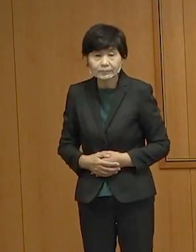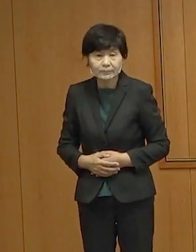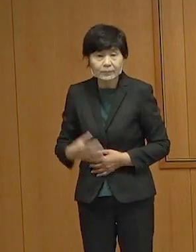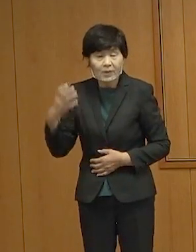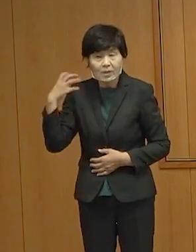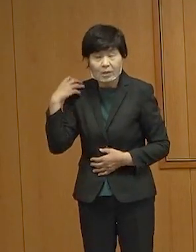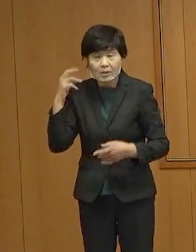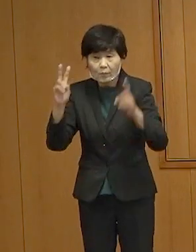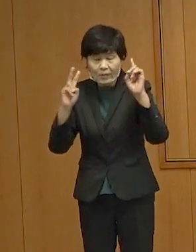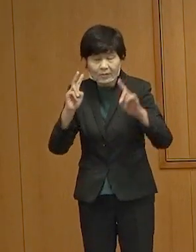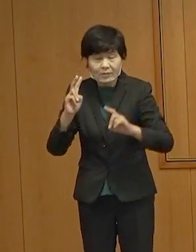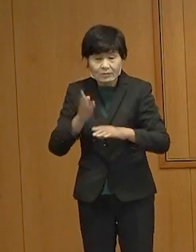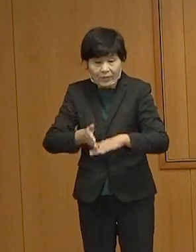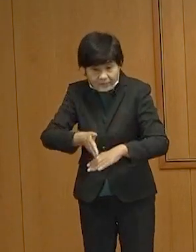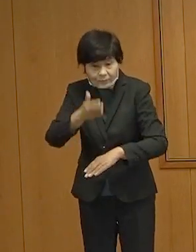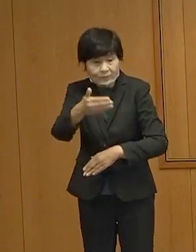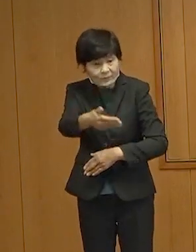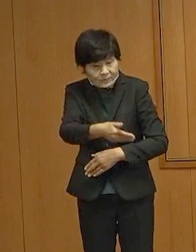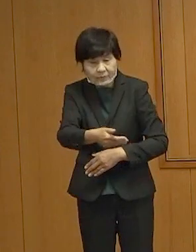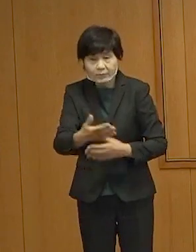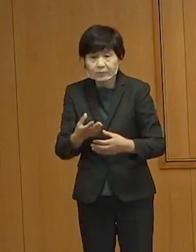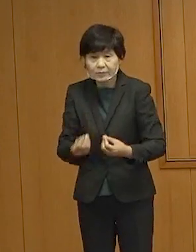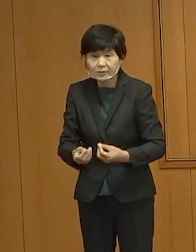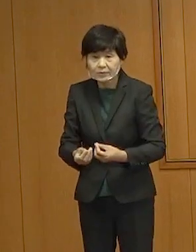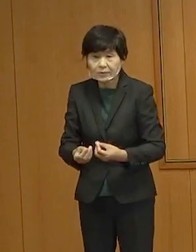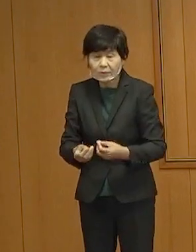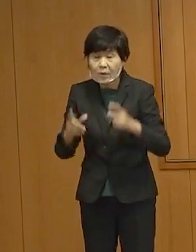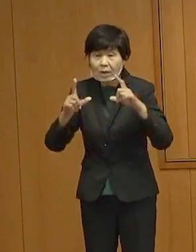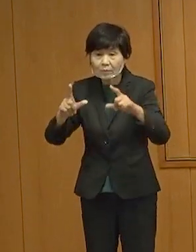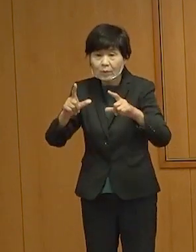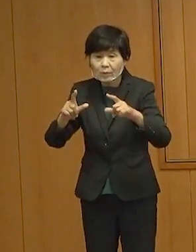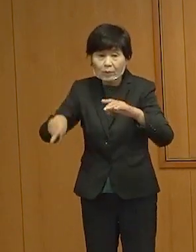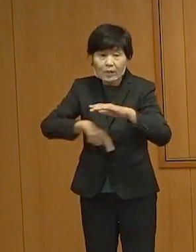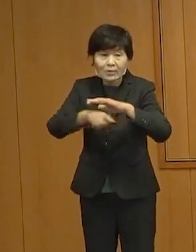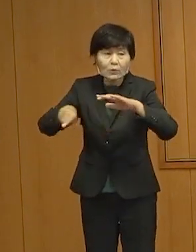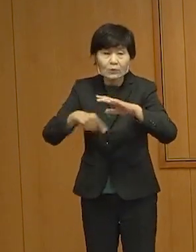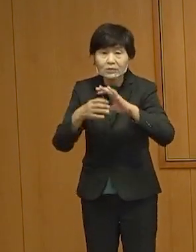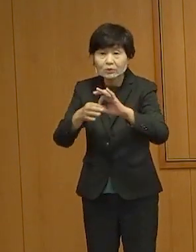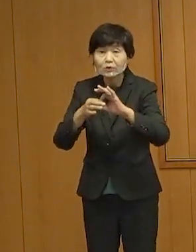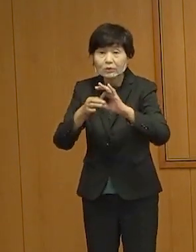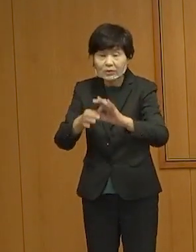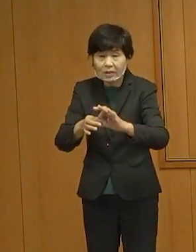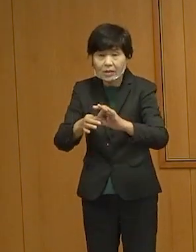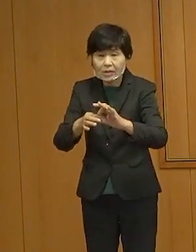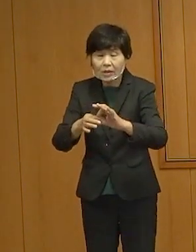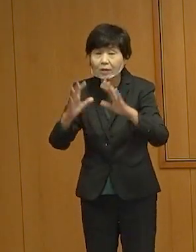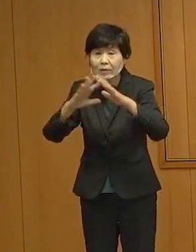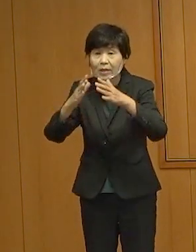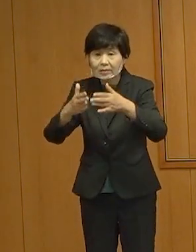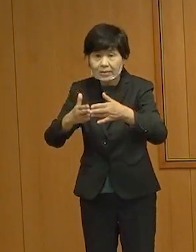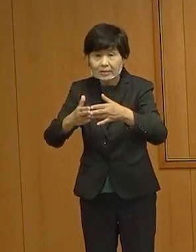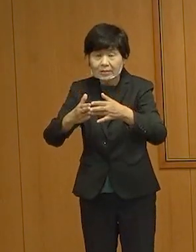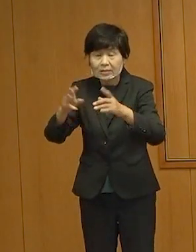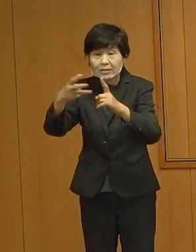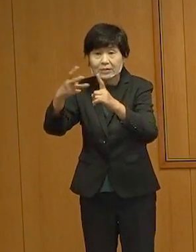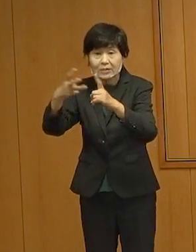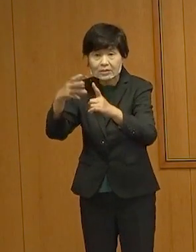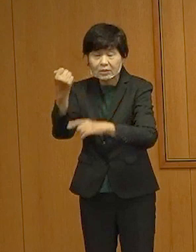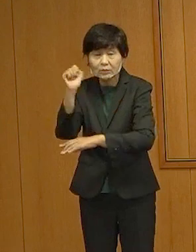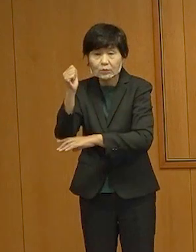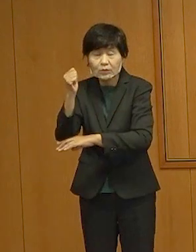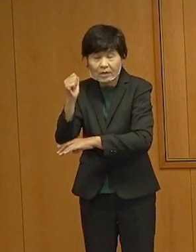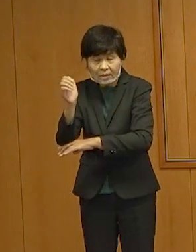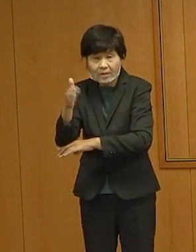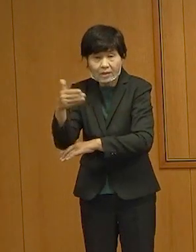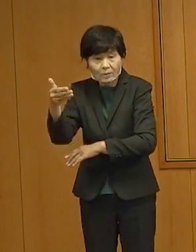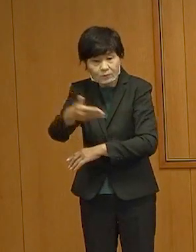ありがとうございました。まず発表事項に関して、幹事社の宮崎日日新聞から質問させていただ